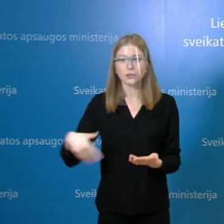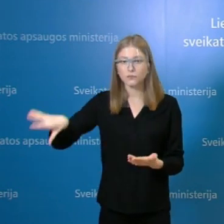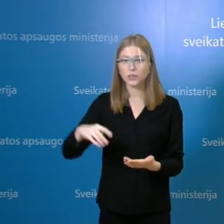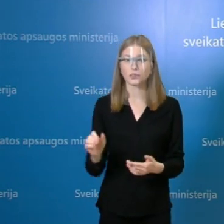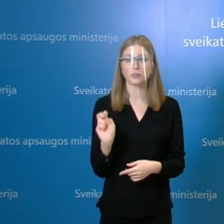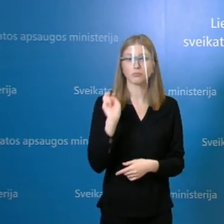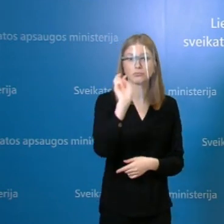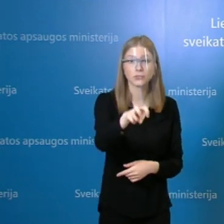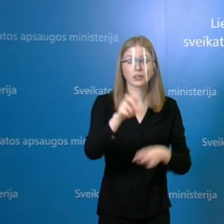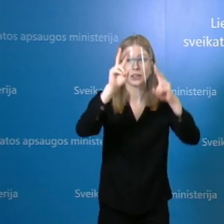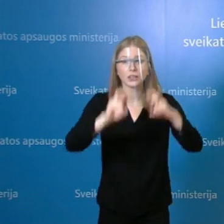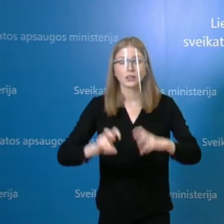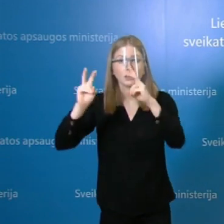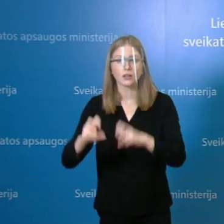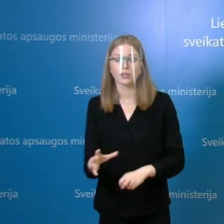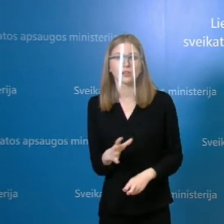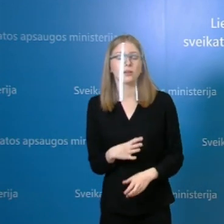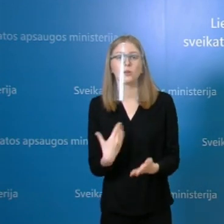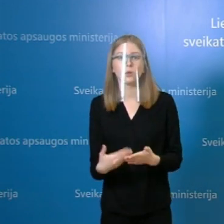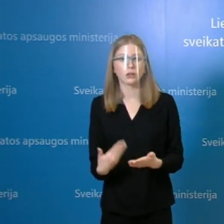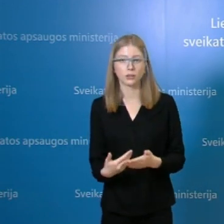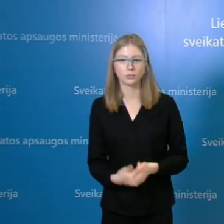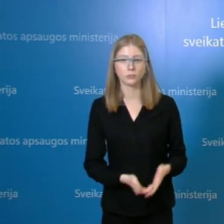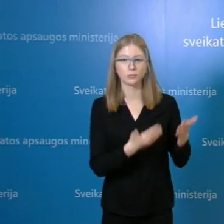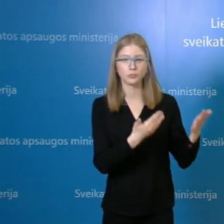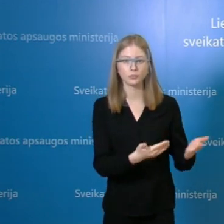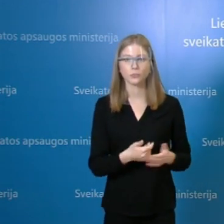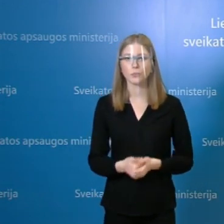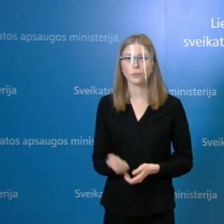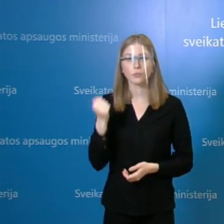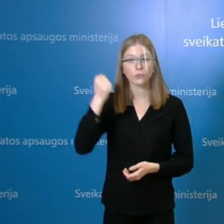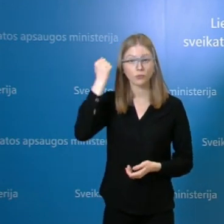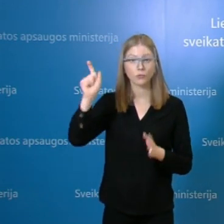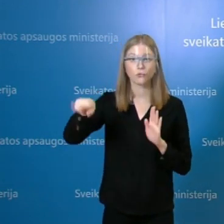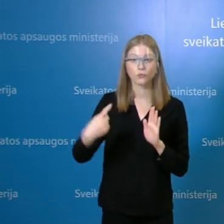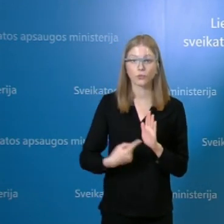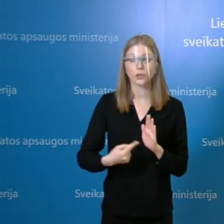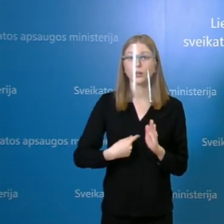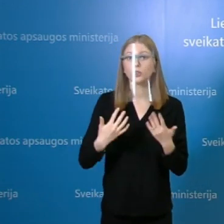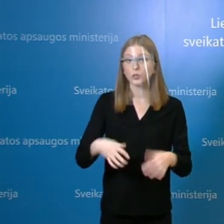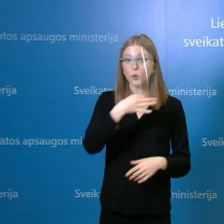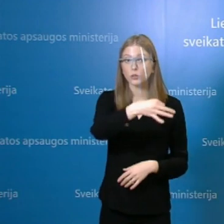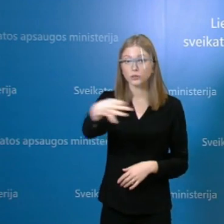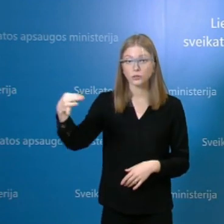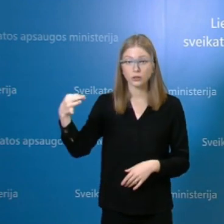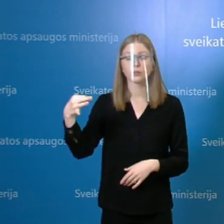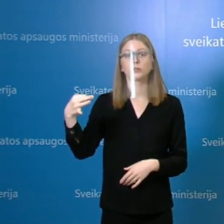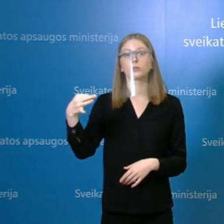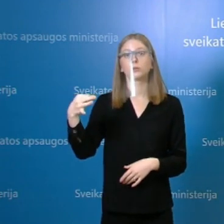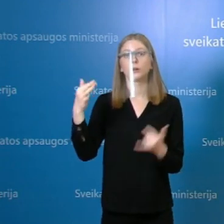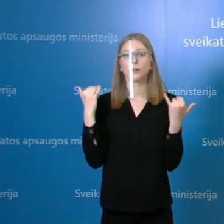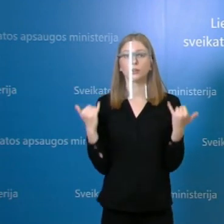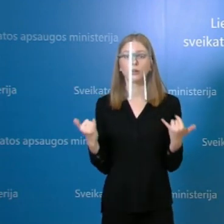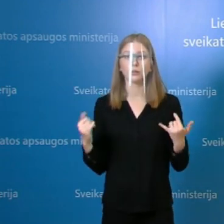savivaldybių. Tai ačiū už klausimą. Aš jau šiek tiek minėjau, kad susidūrėm su tokio labai